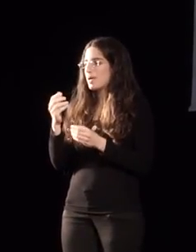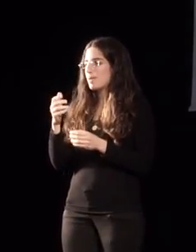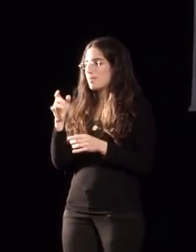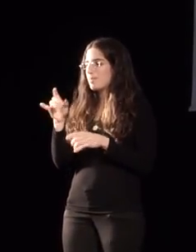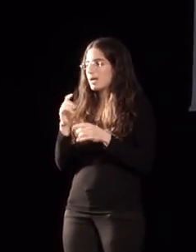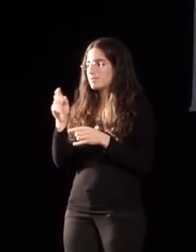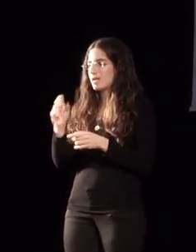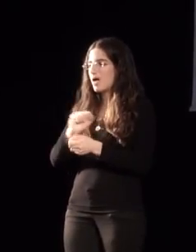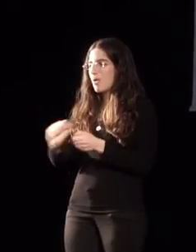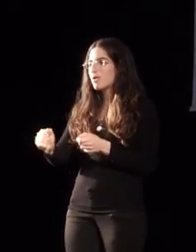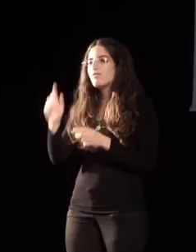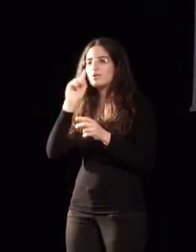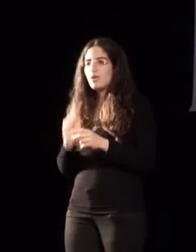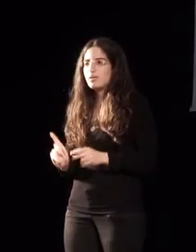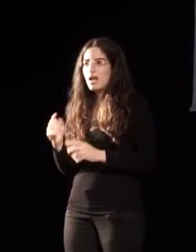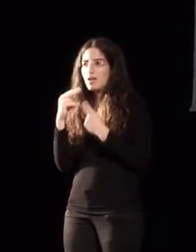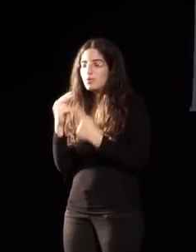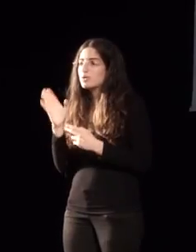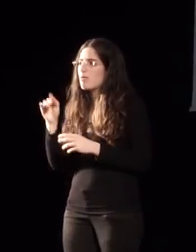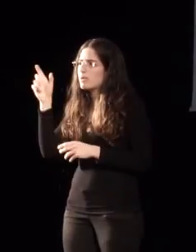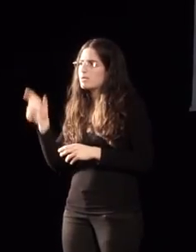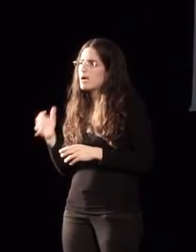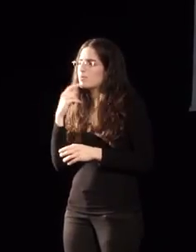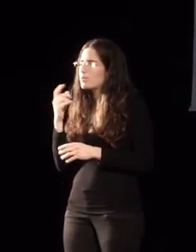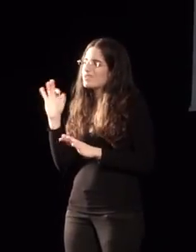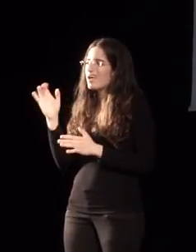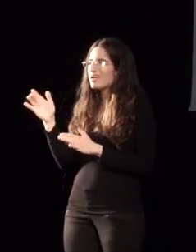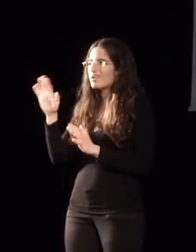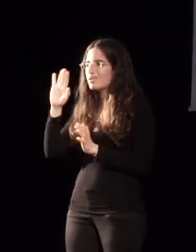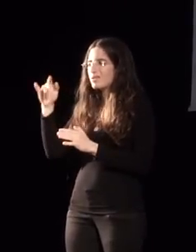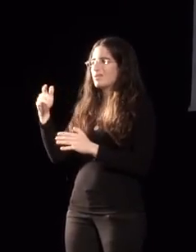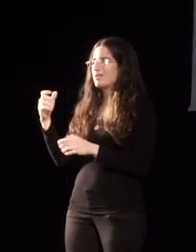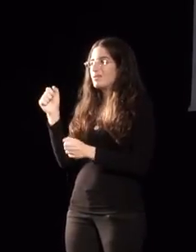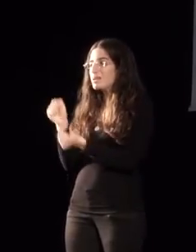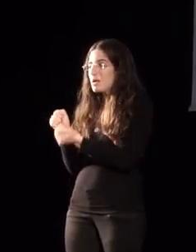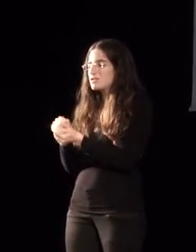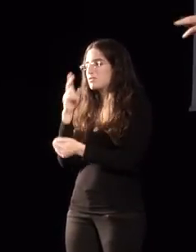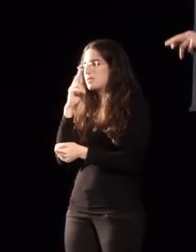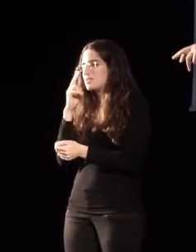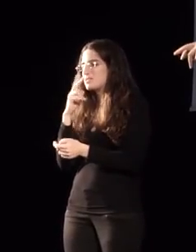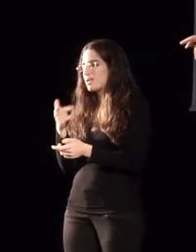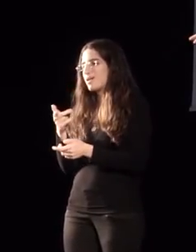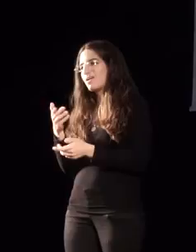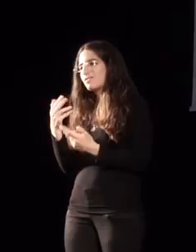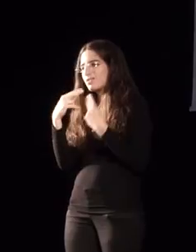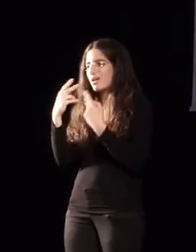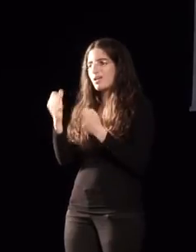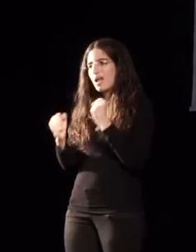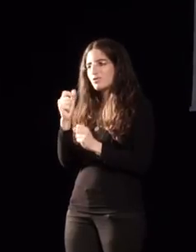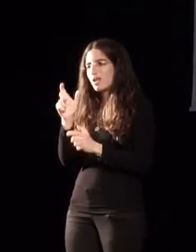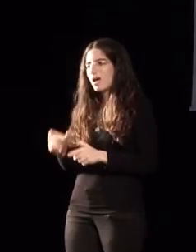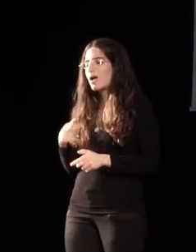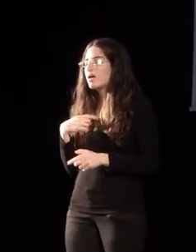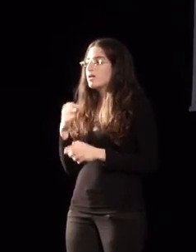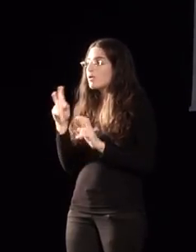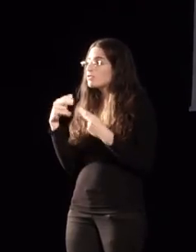הזו, ואתה לא יודע לענות, גם אם הבן אדם הוא סוג של דושבק כזה, והוא סתם מנסה להתקיל אותך, יכול להיות שיהיו אנשים לידו שממש לא ככה, באמת